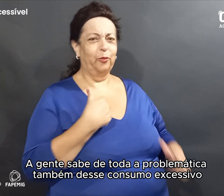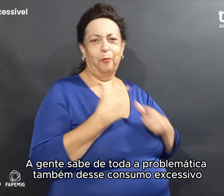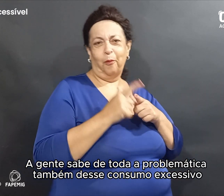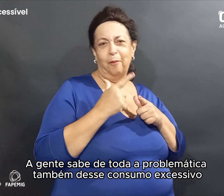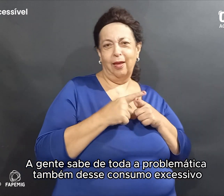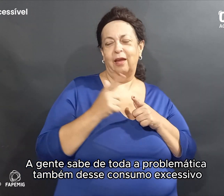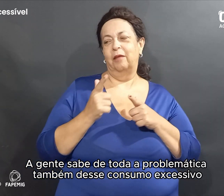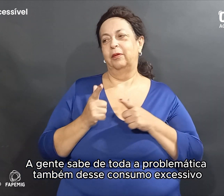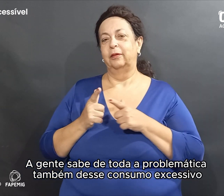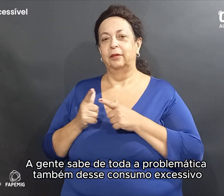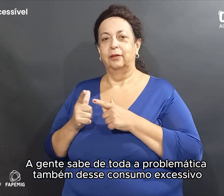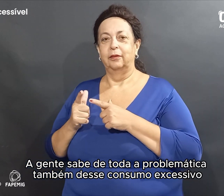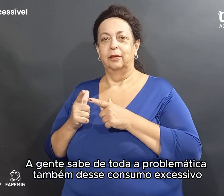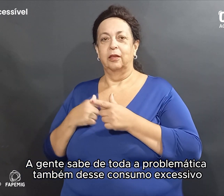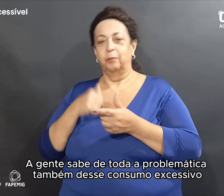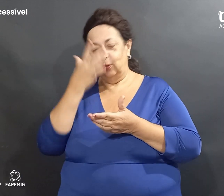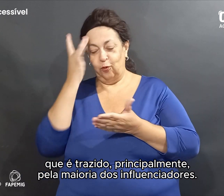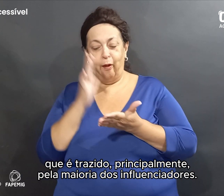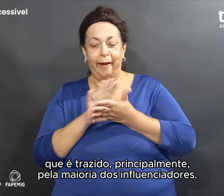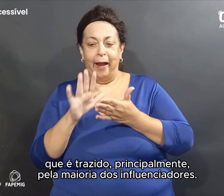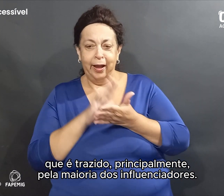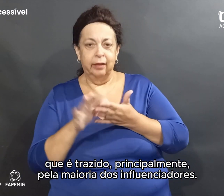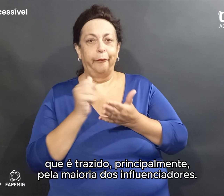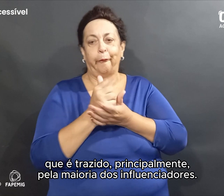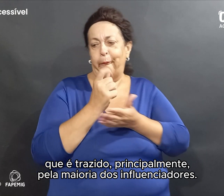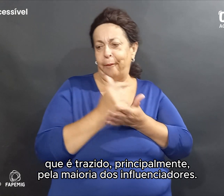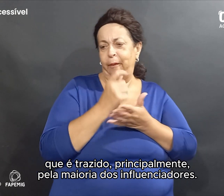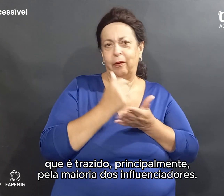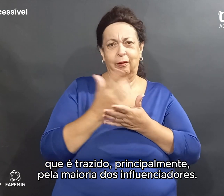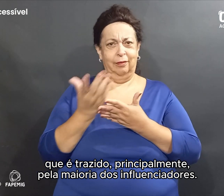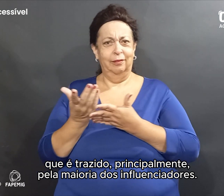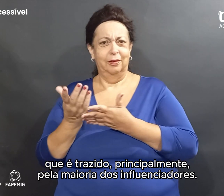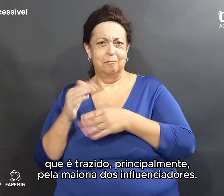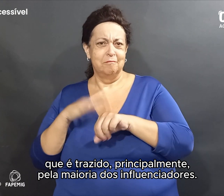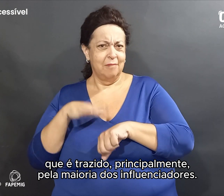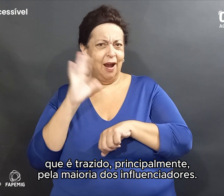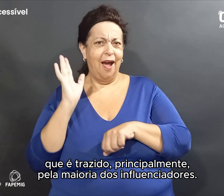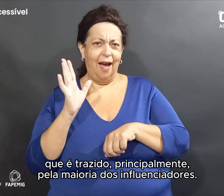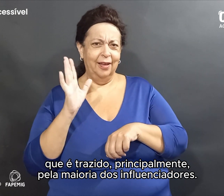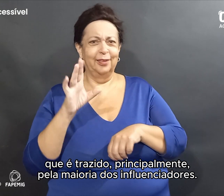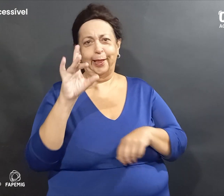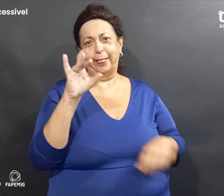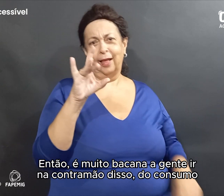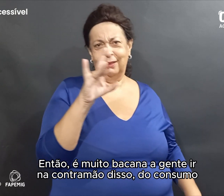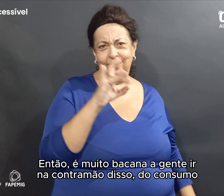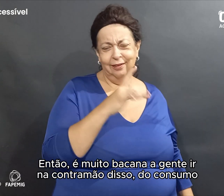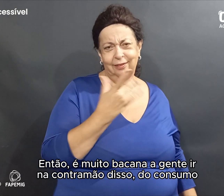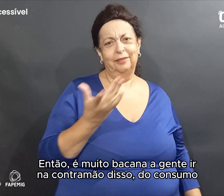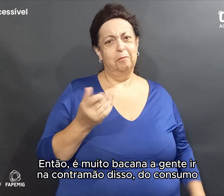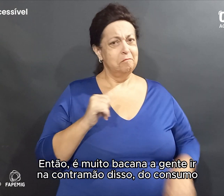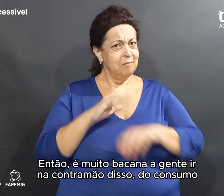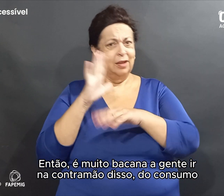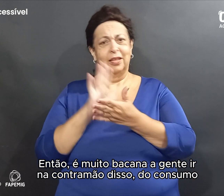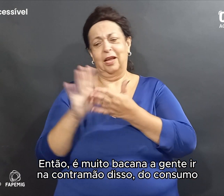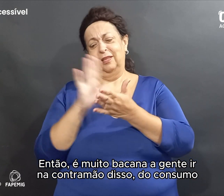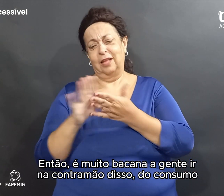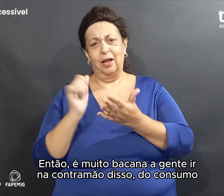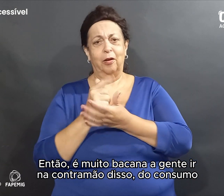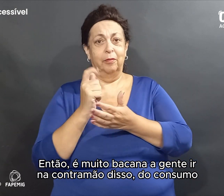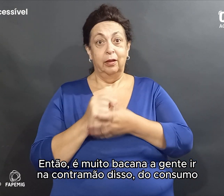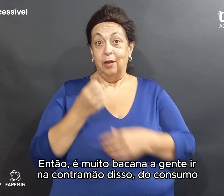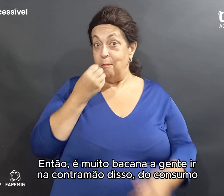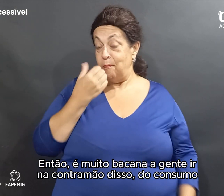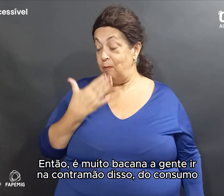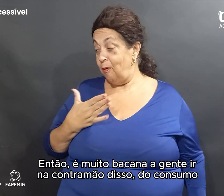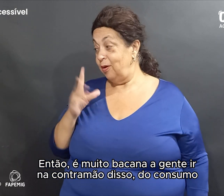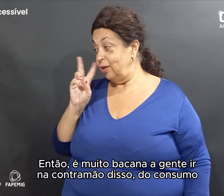problemática também desse consumo excessivo que é trazido principalmente na maioria dos influenciadores. Então, é muito bacana a